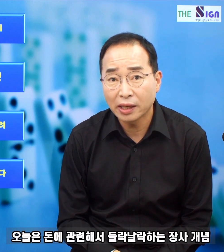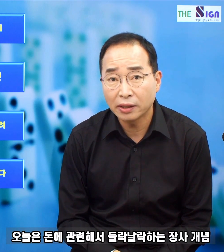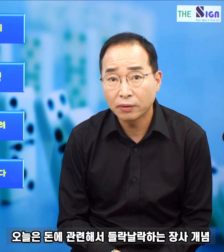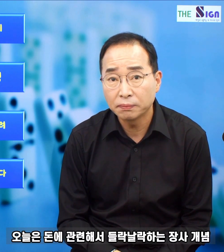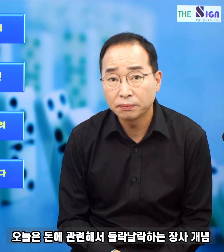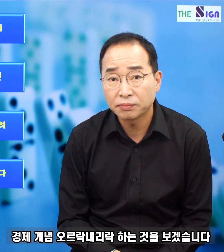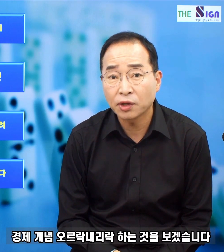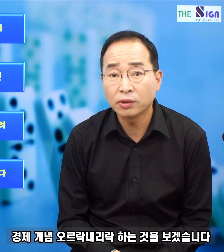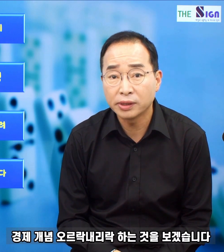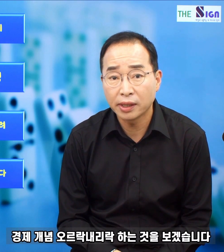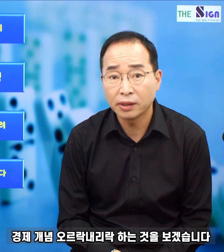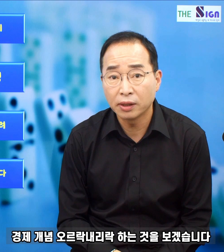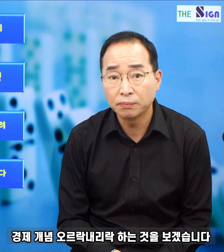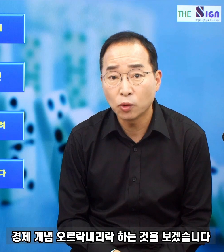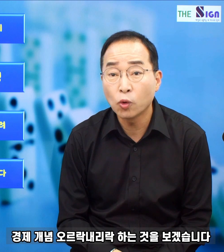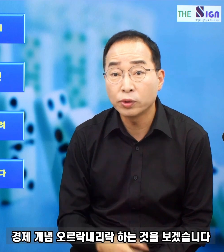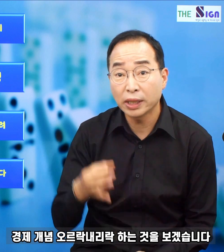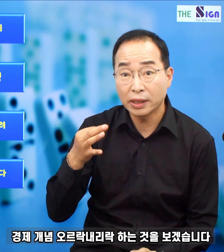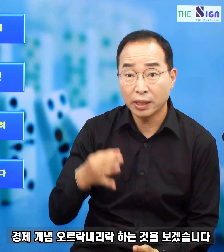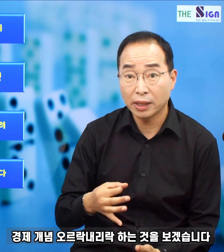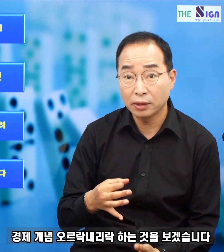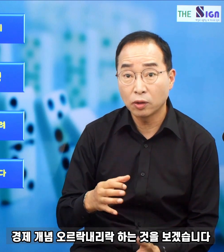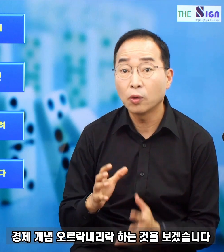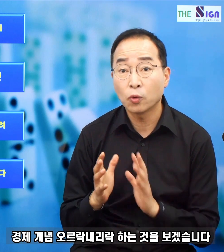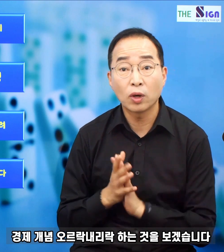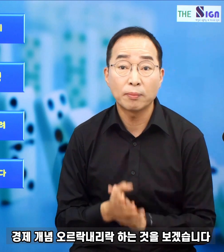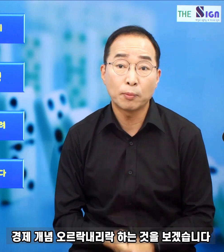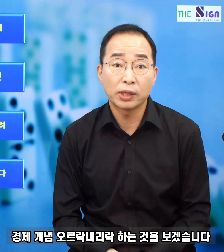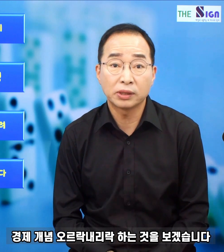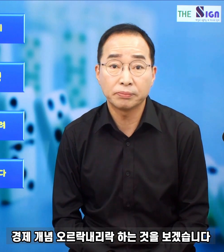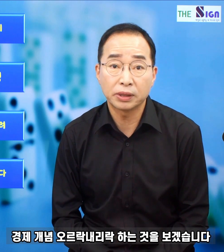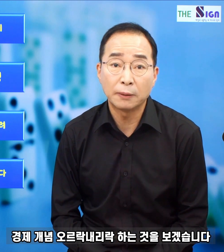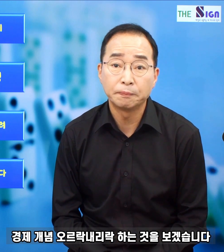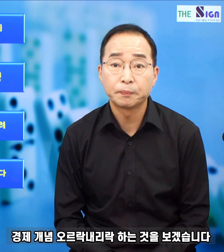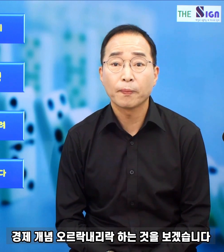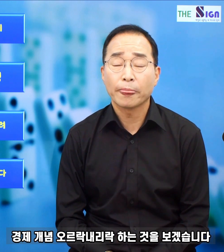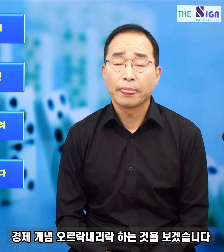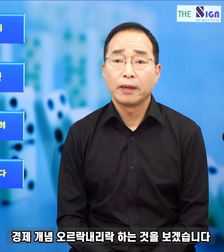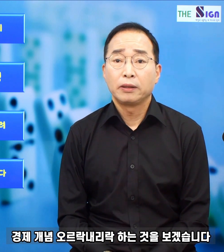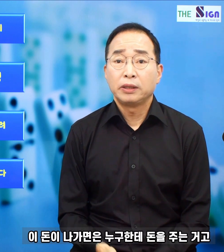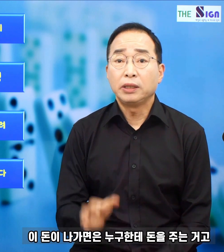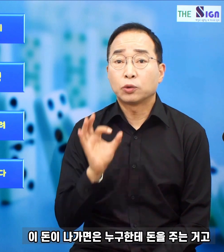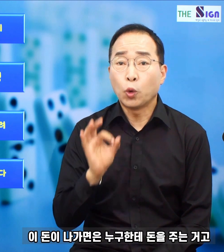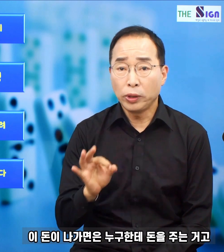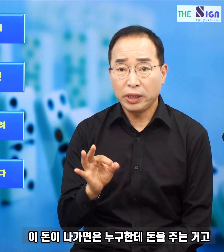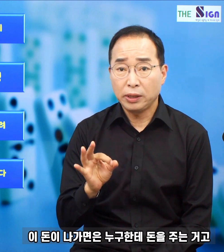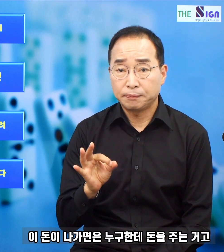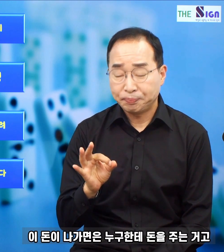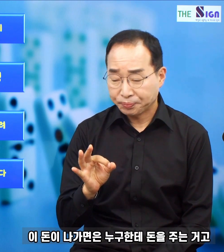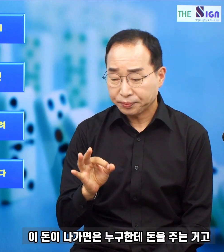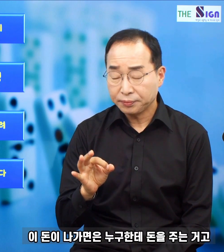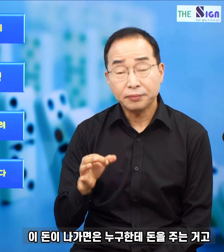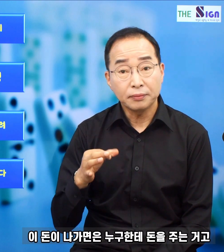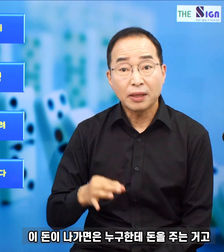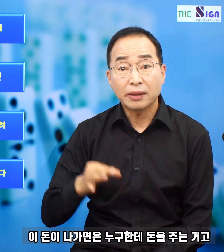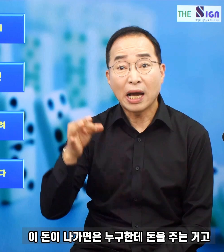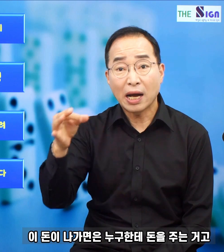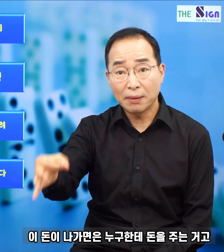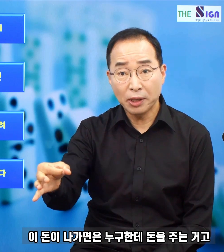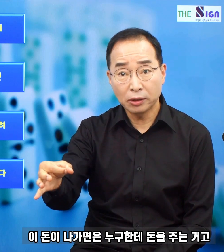개념, 경제 개념, 오르락내리락하는 거 그걸 한번 보겠습니다. 이 돈이 나가면은